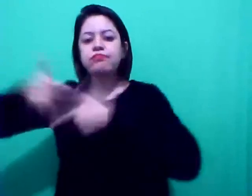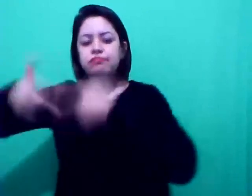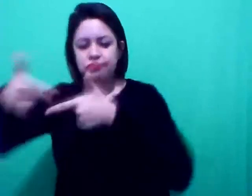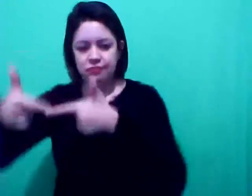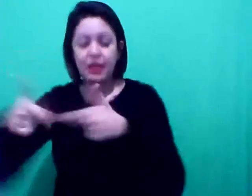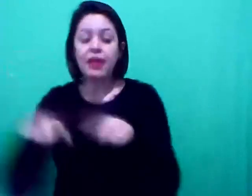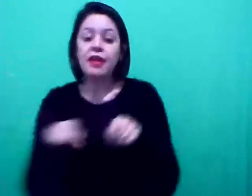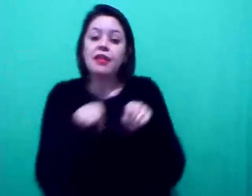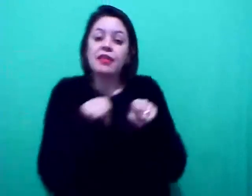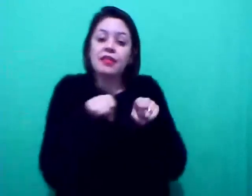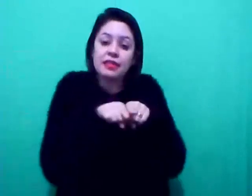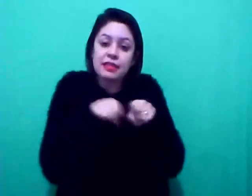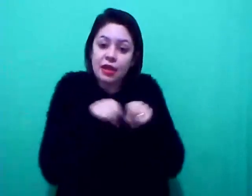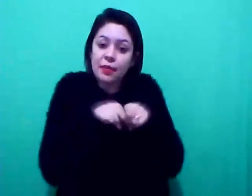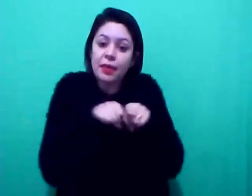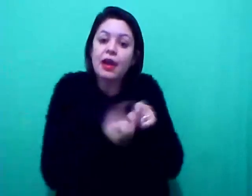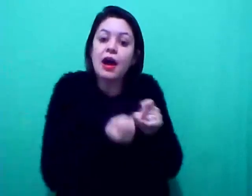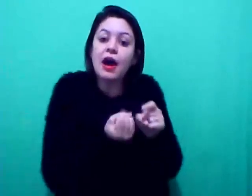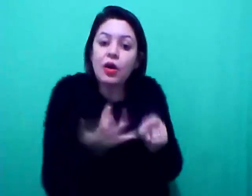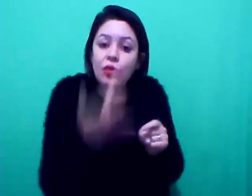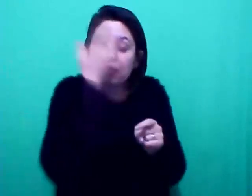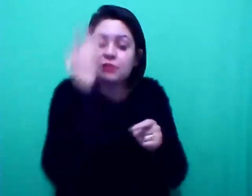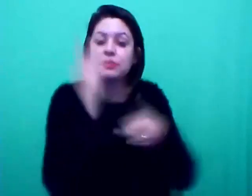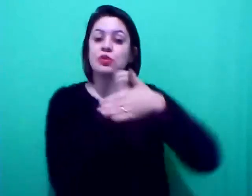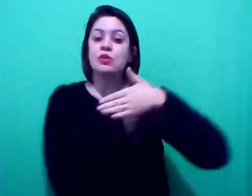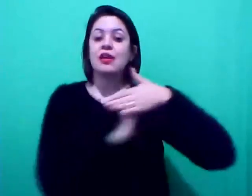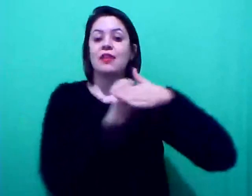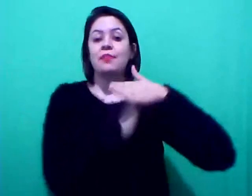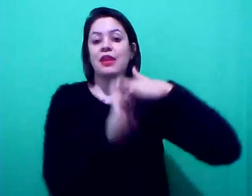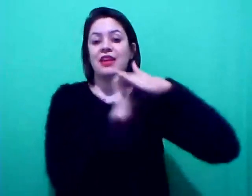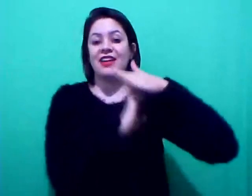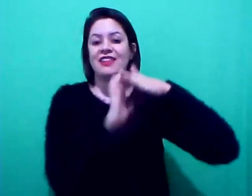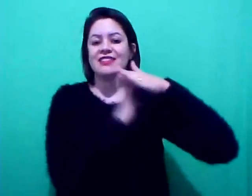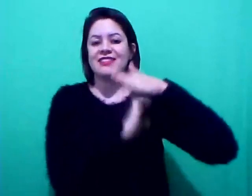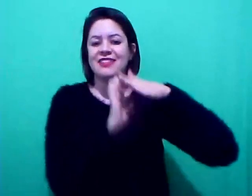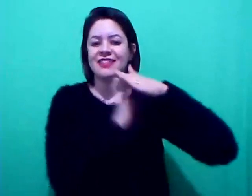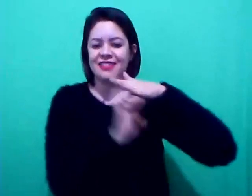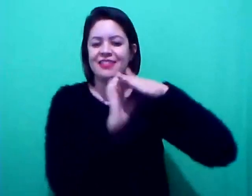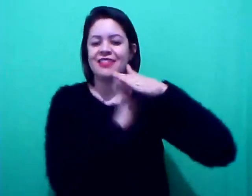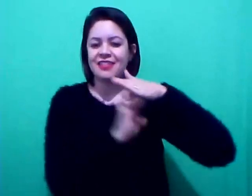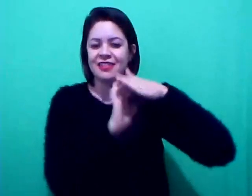que muitos trabalham dentro da escola e também algumas pessoas em algumas empresas,